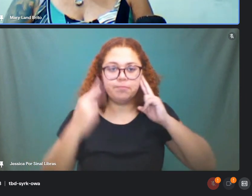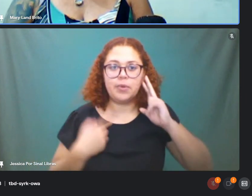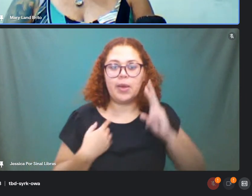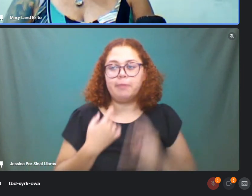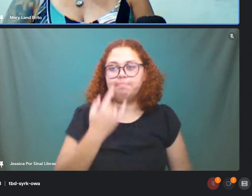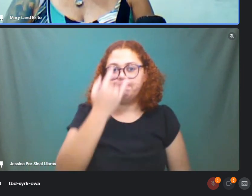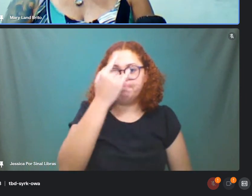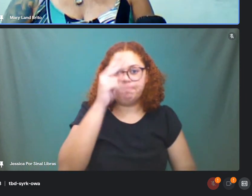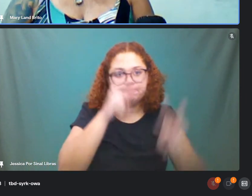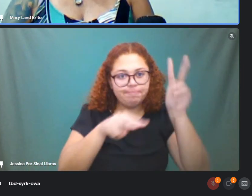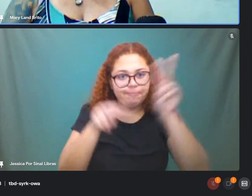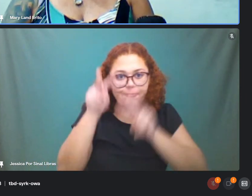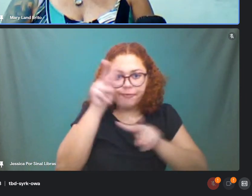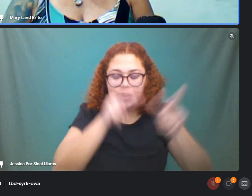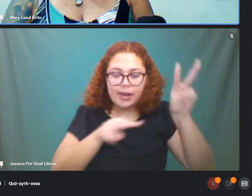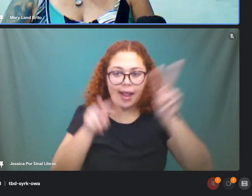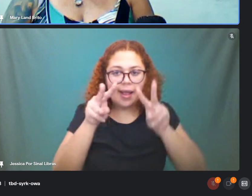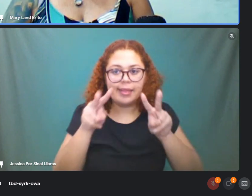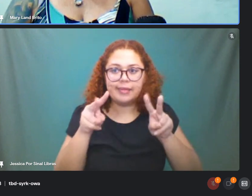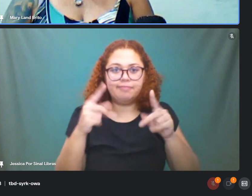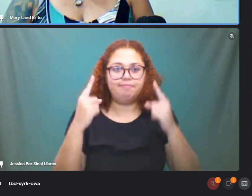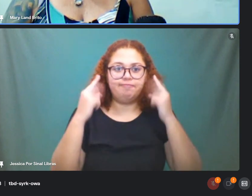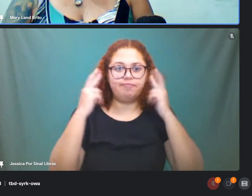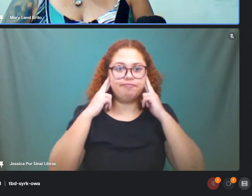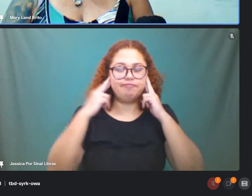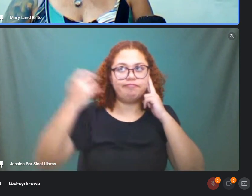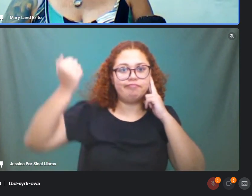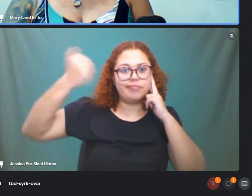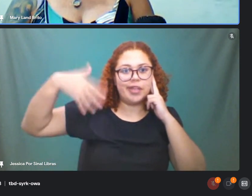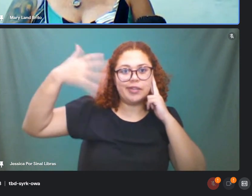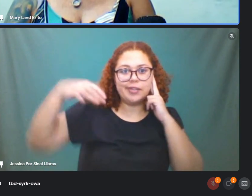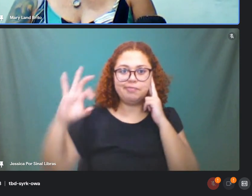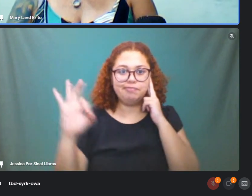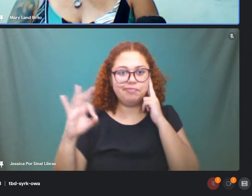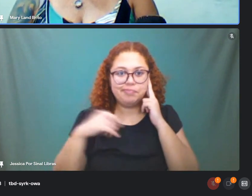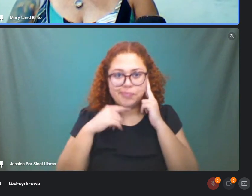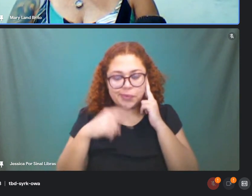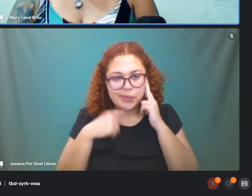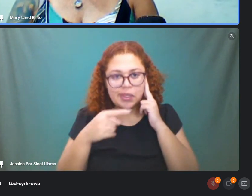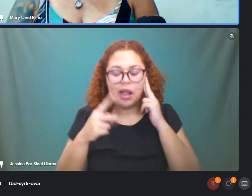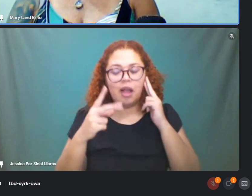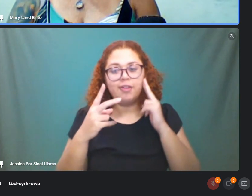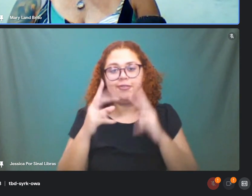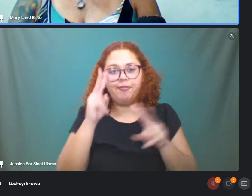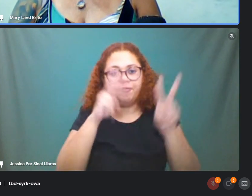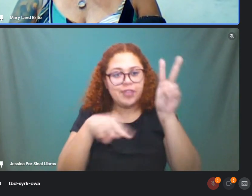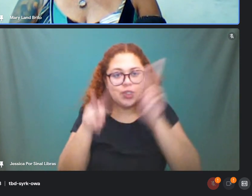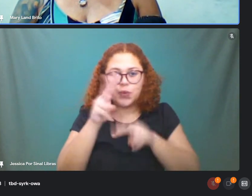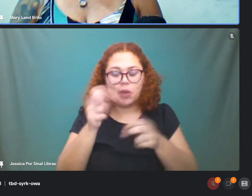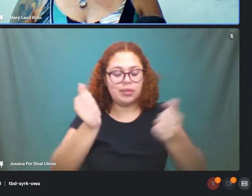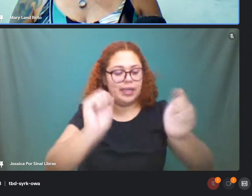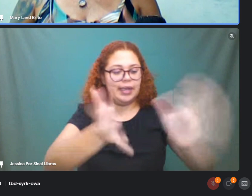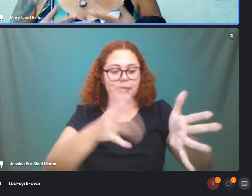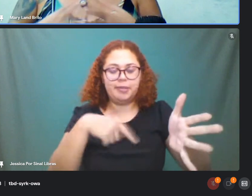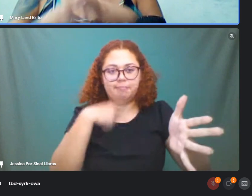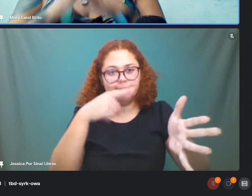ver para ver as libras, então é uma forma de comunicação que é em contato.